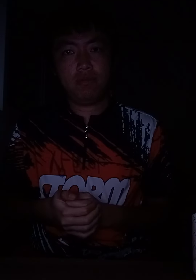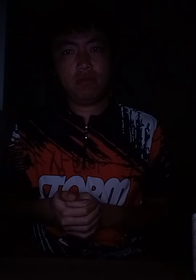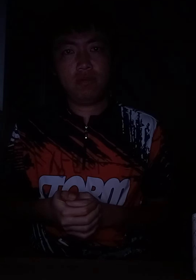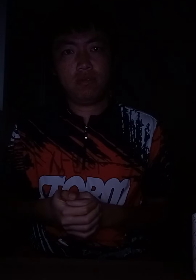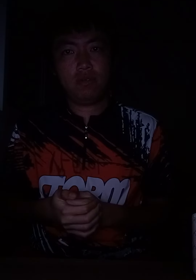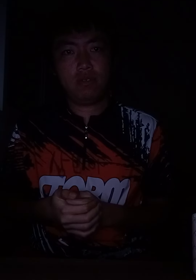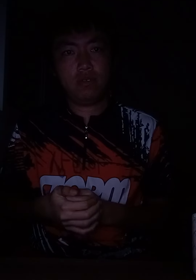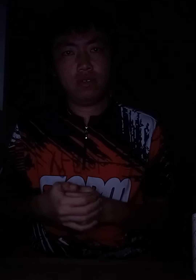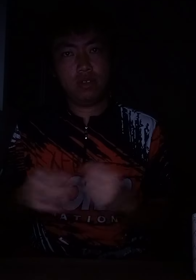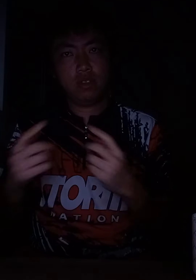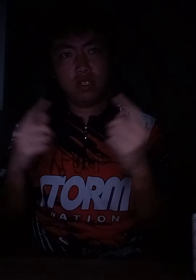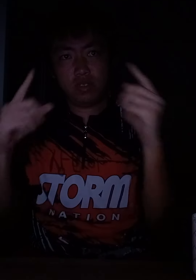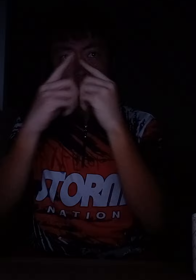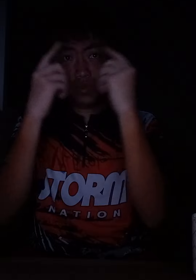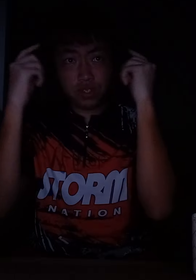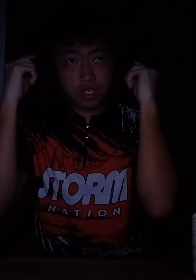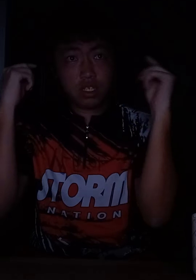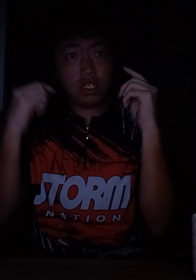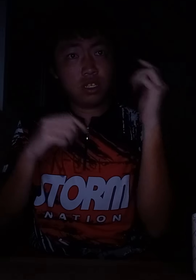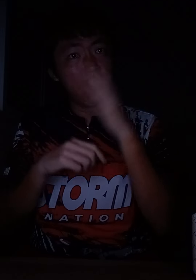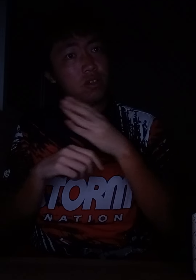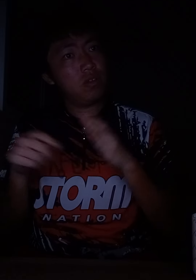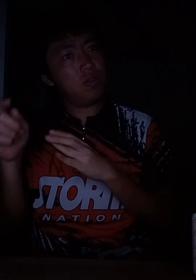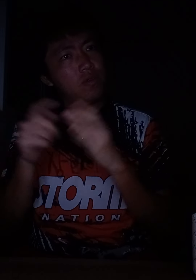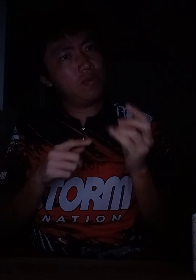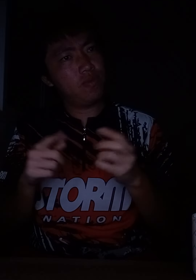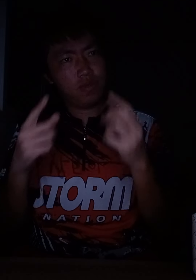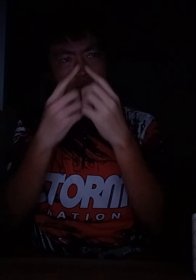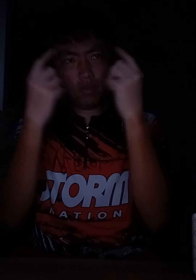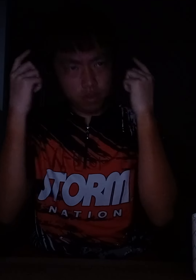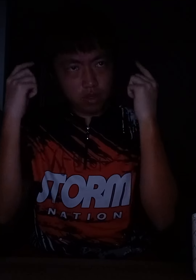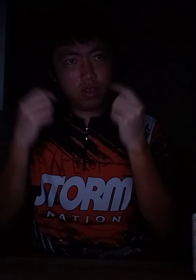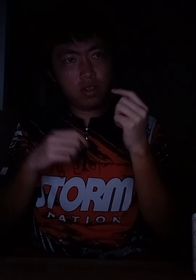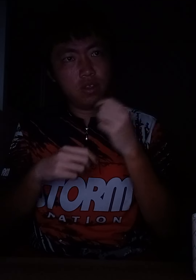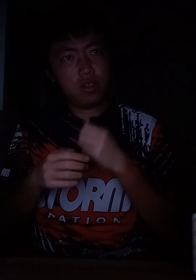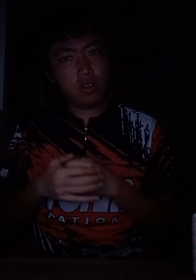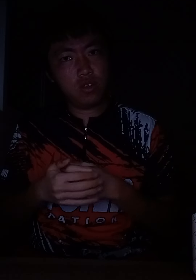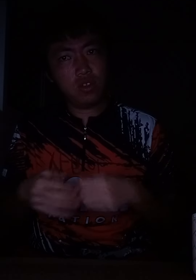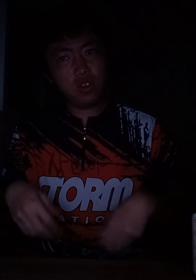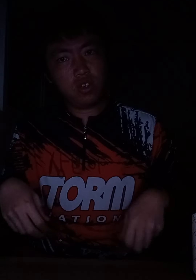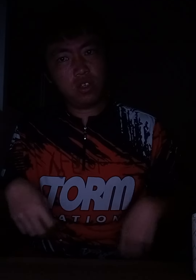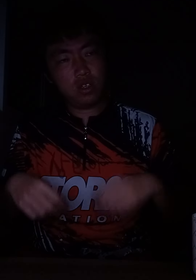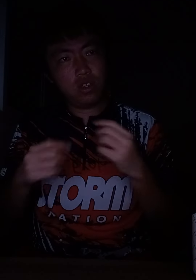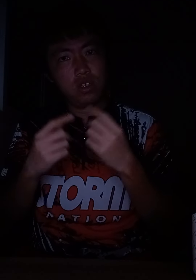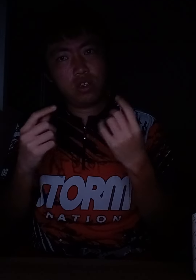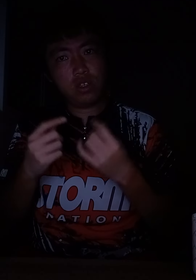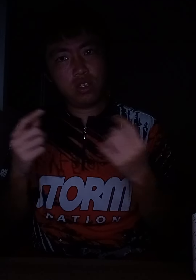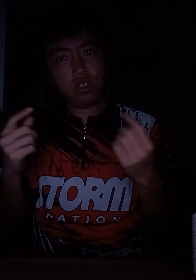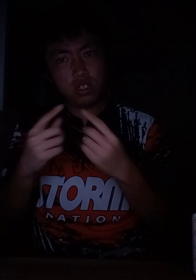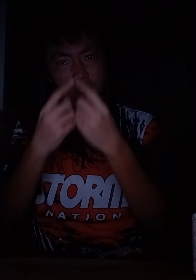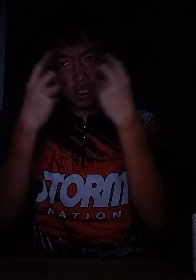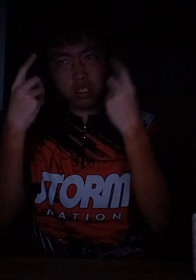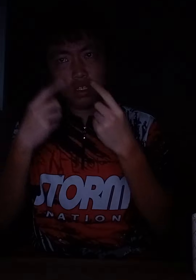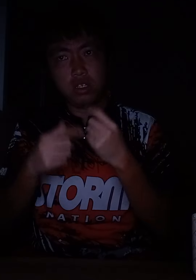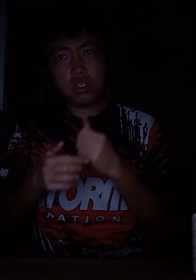타기 전부터 마스크를 안 차으신 분들한테는 좀 착용해달라고 그러면은 주머니에 꺼내 여기 있다고 그러면 들어가면서 쓰시는 분들이